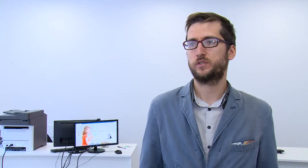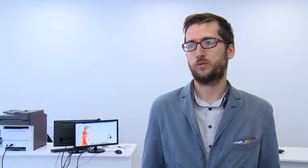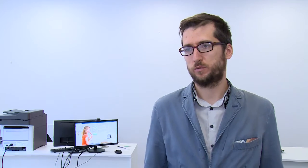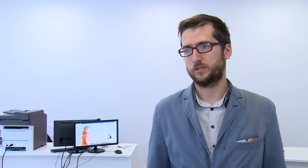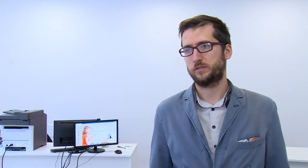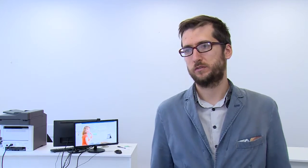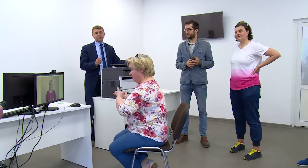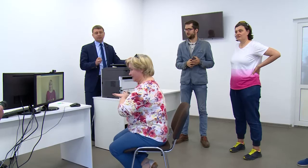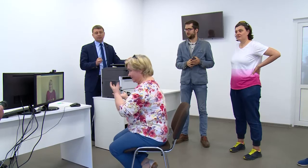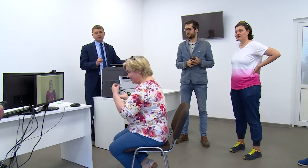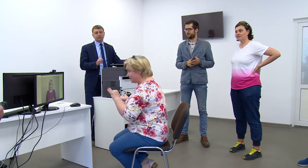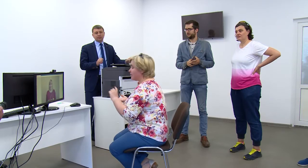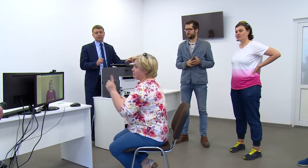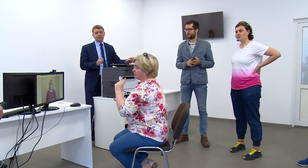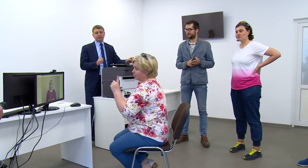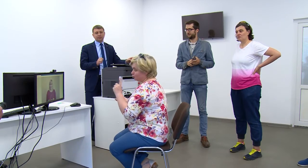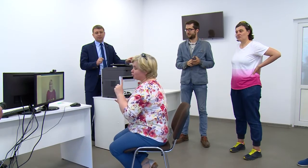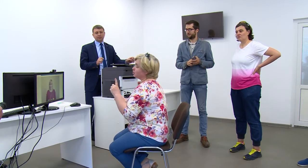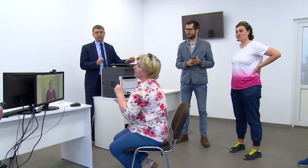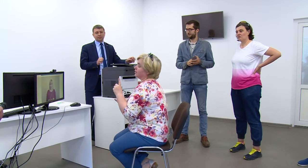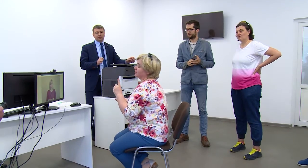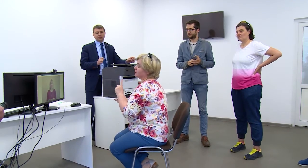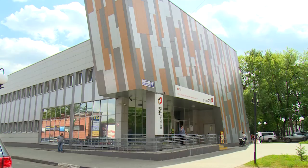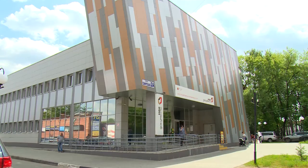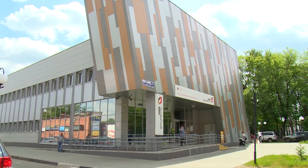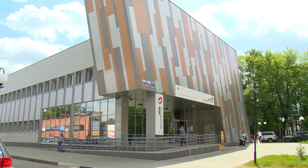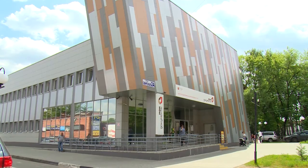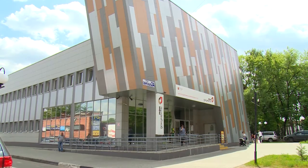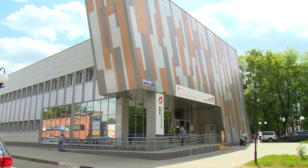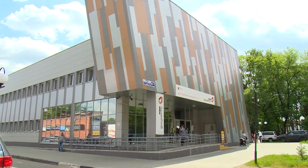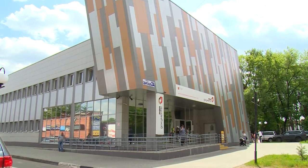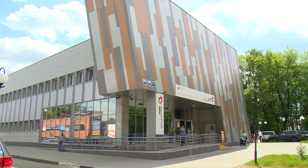Московской области. Андрей Цеханович, Игорь Поляков, телерадиокомпания «Щелково».